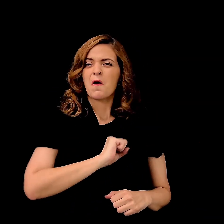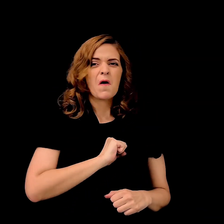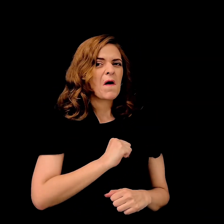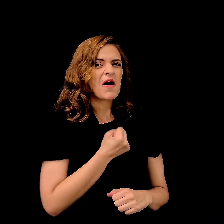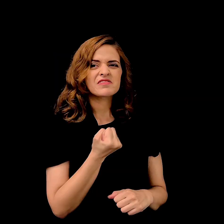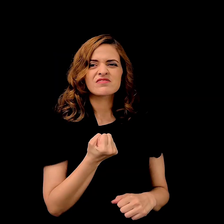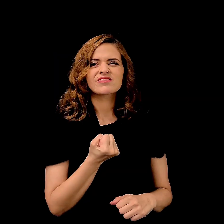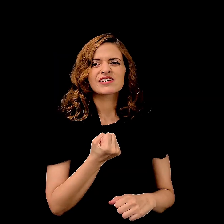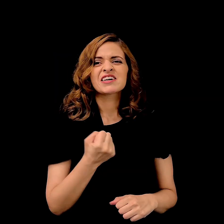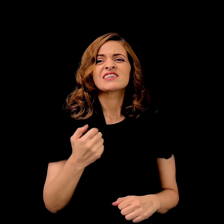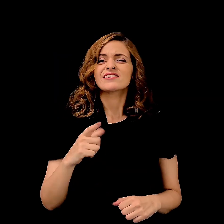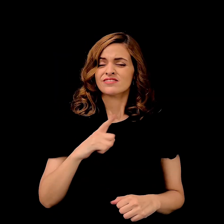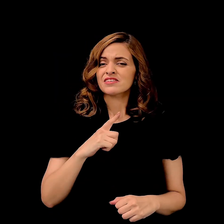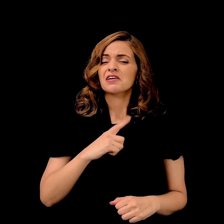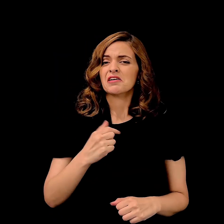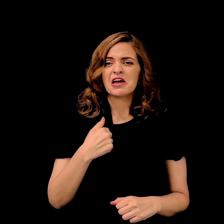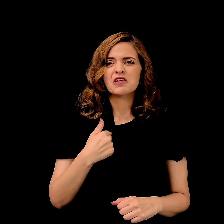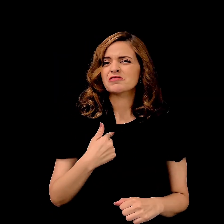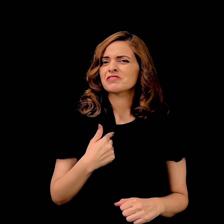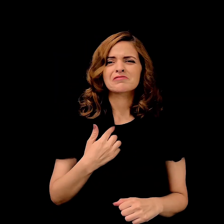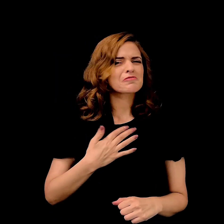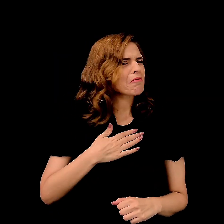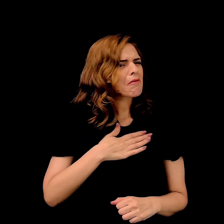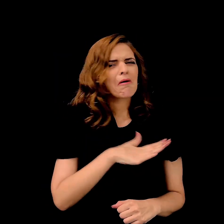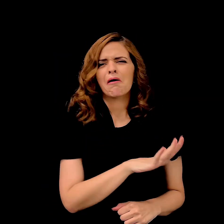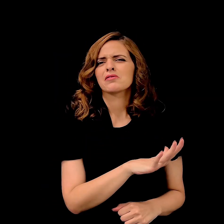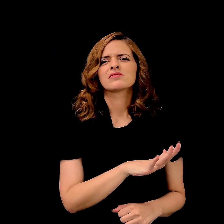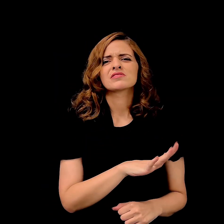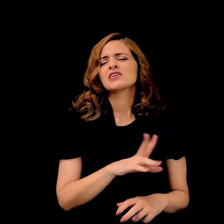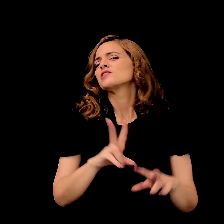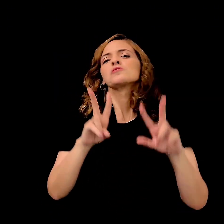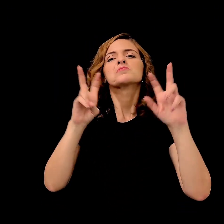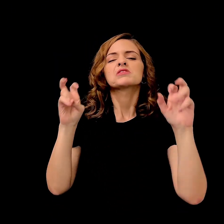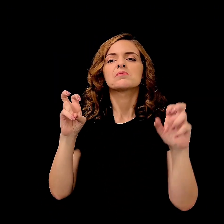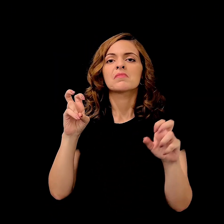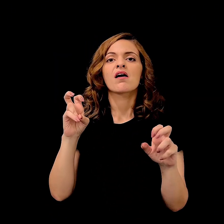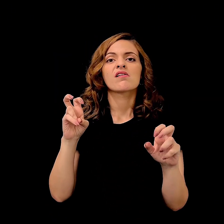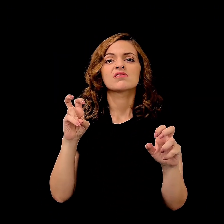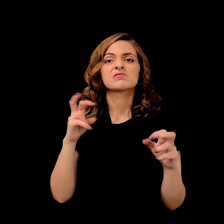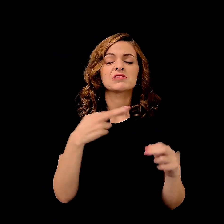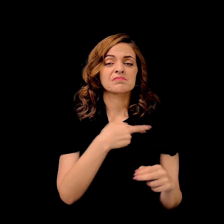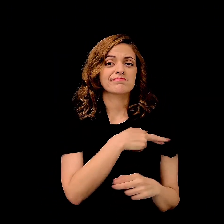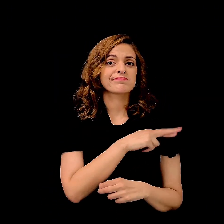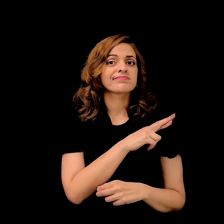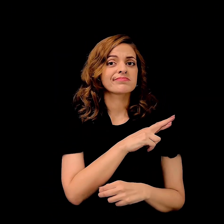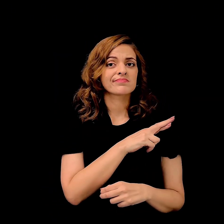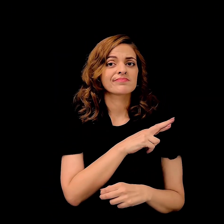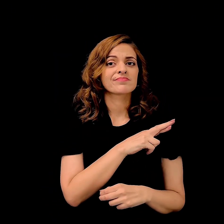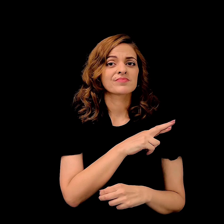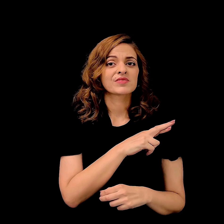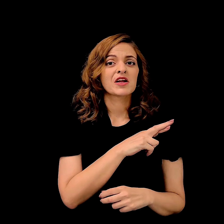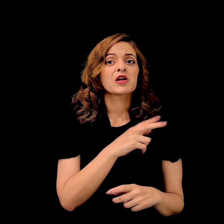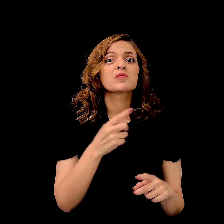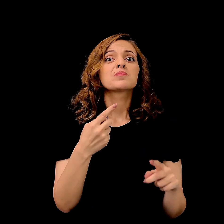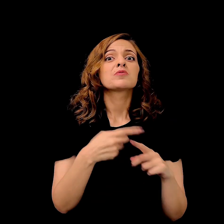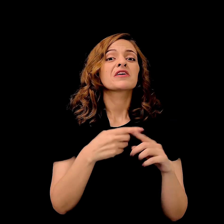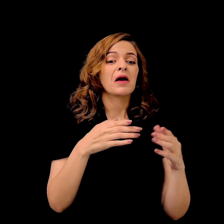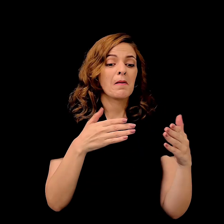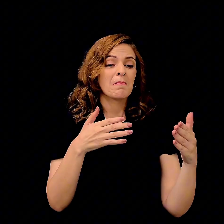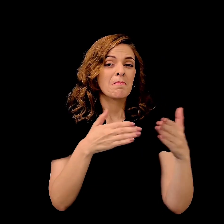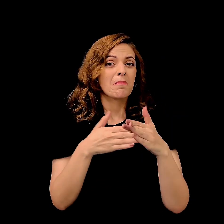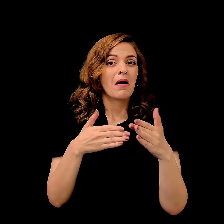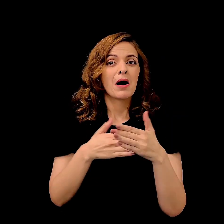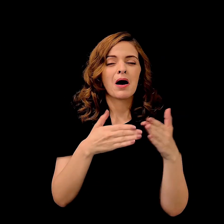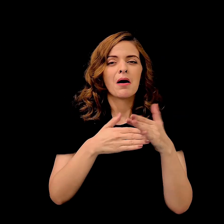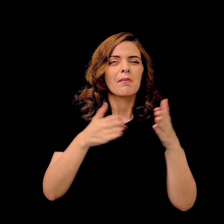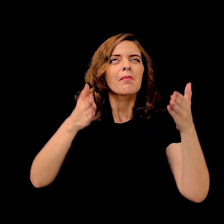uma coisa que eu não gosto, chama-se religião. Porque a religião bloqueia,